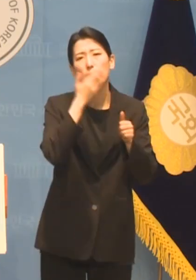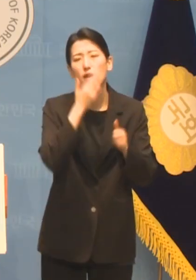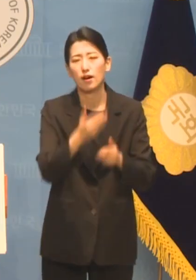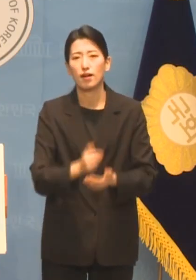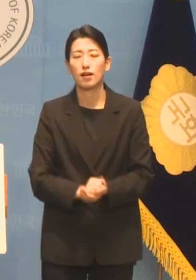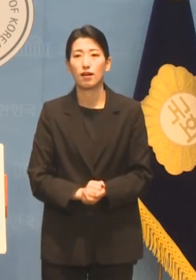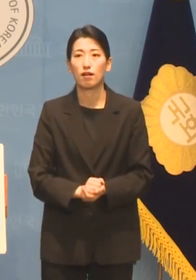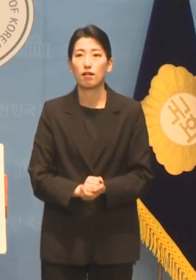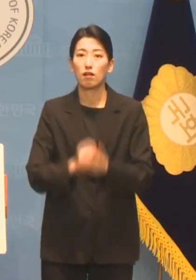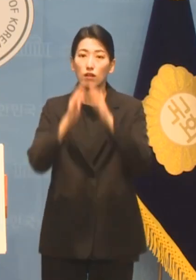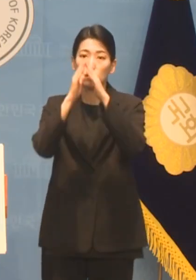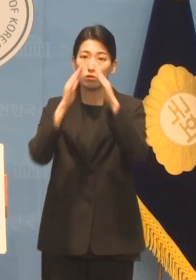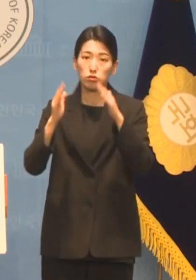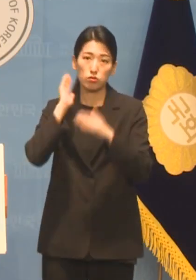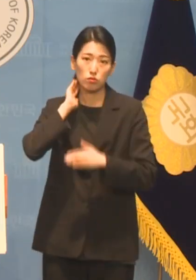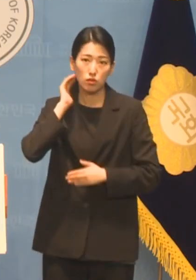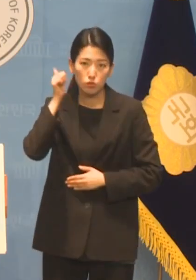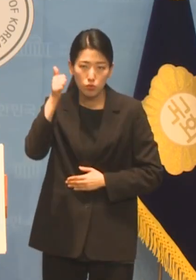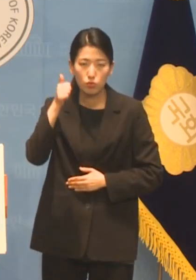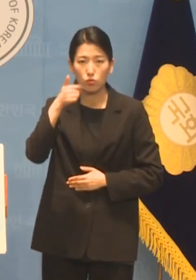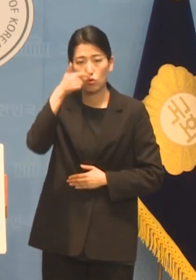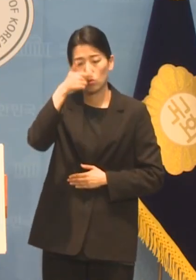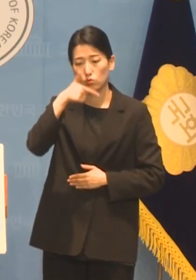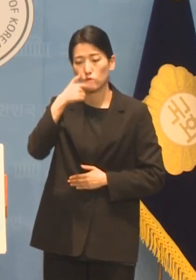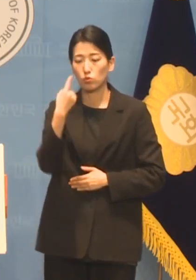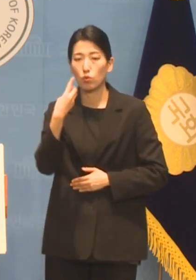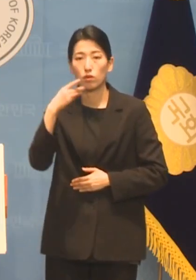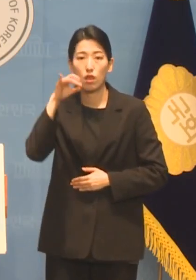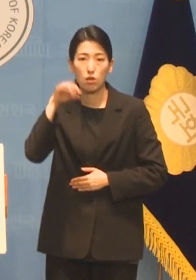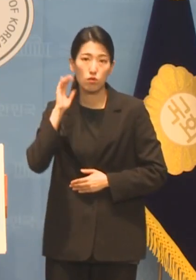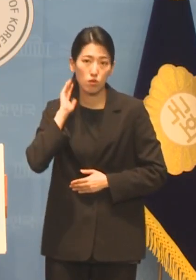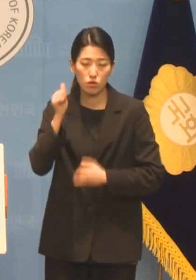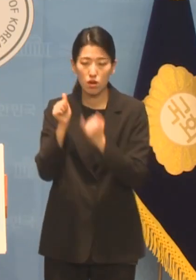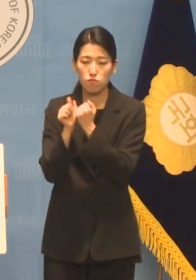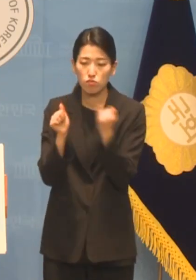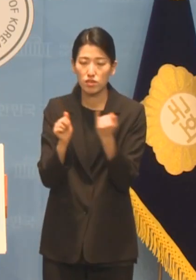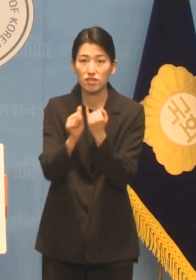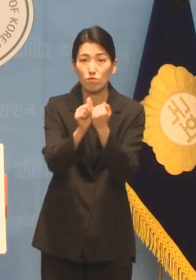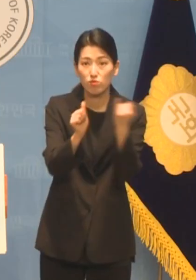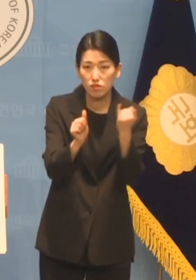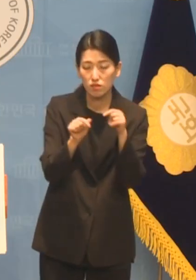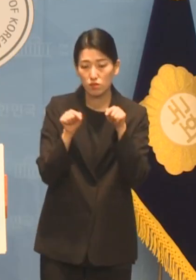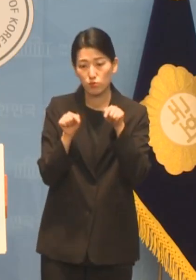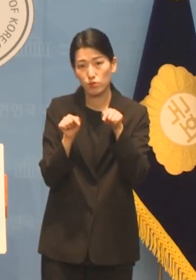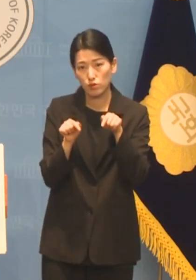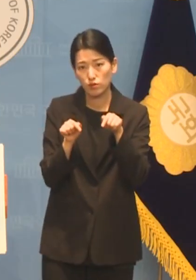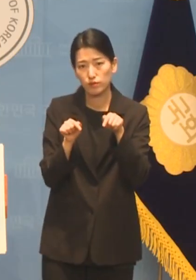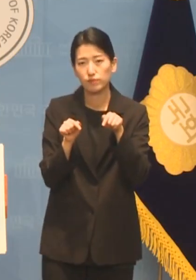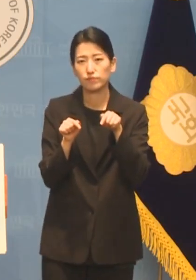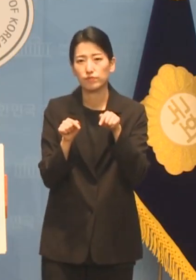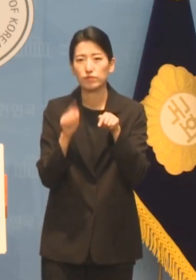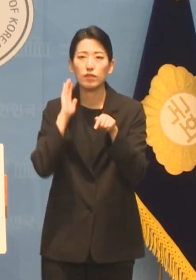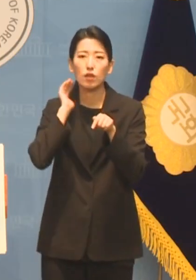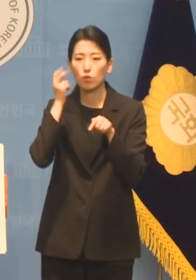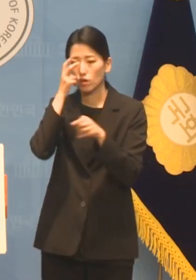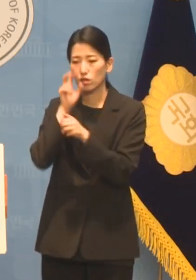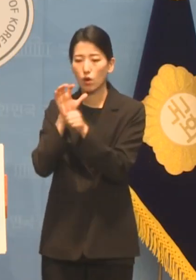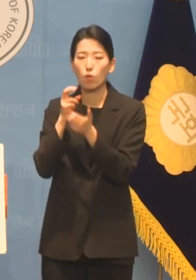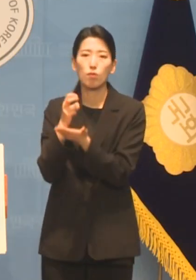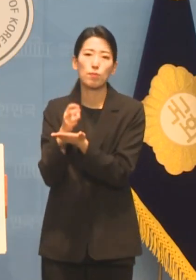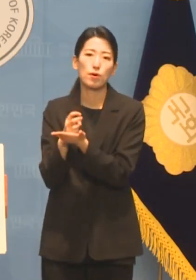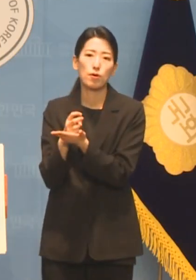전 대통령과 노태우 전 대통령의 배우자인 이순자 여사와 김옥순 여사의 경우 대통령 등의 경우에 관한